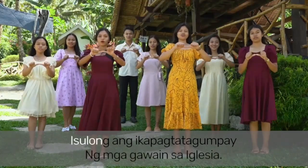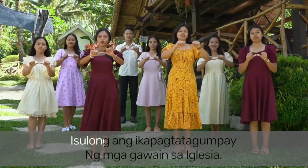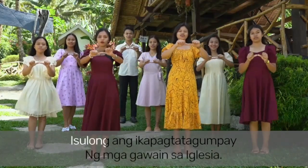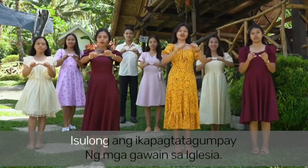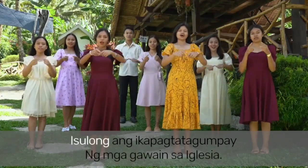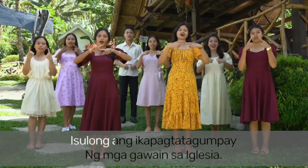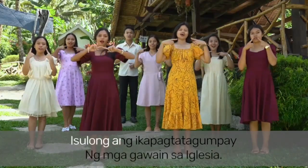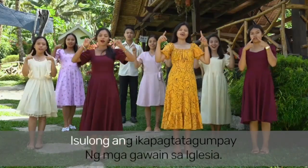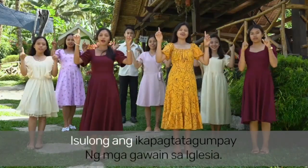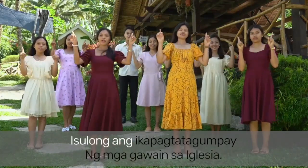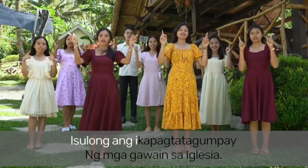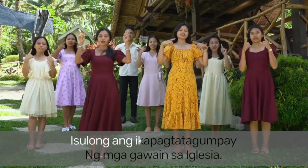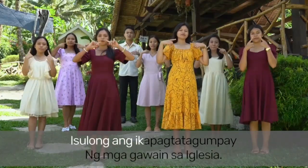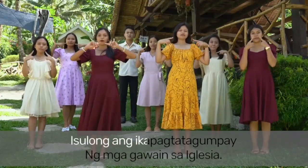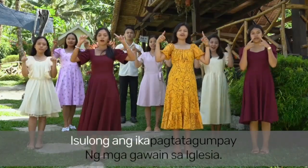Isulong ang